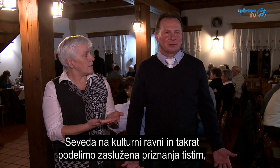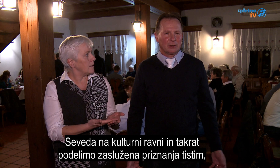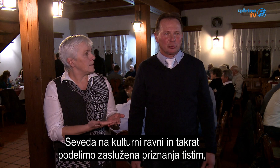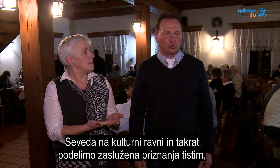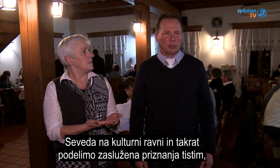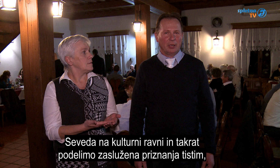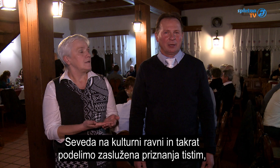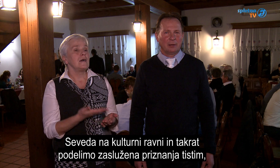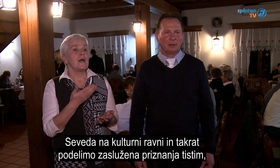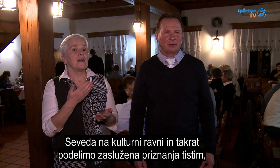zaslužene